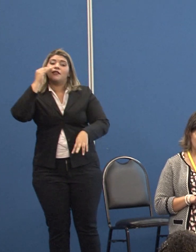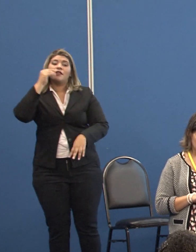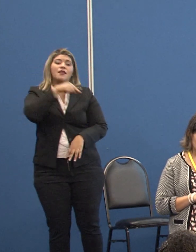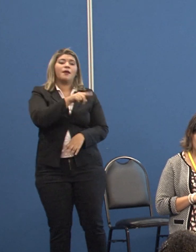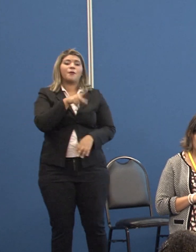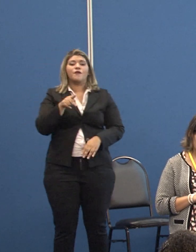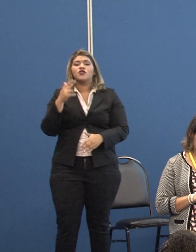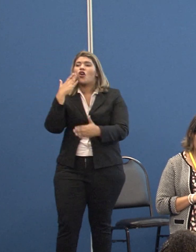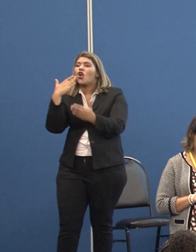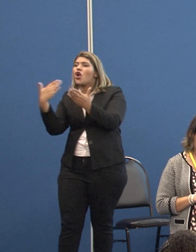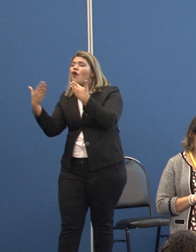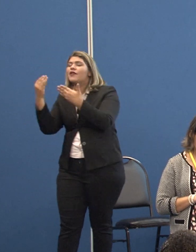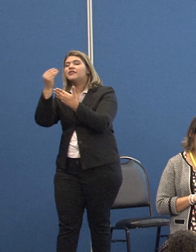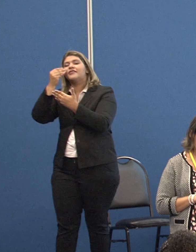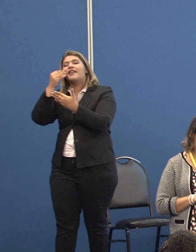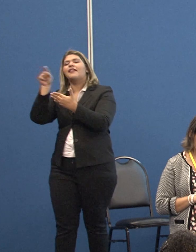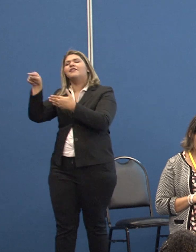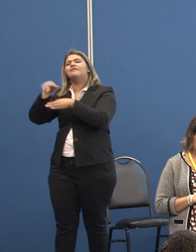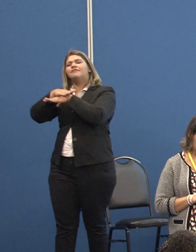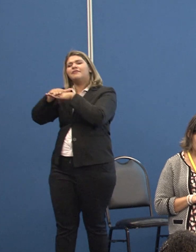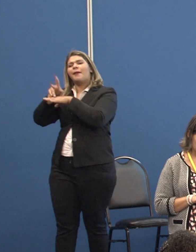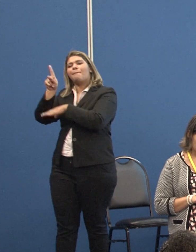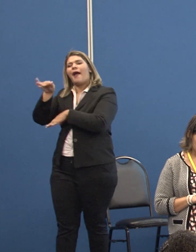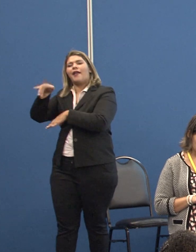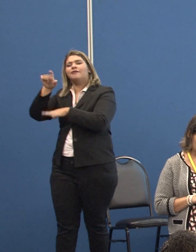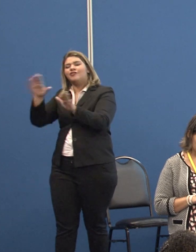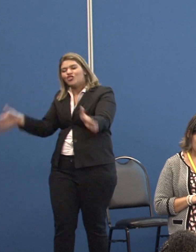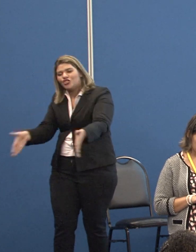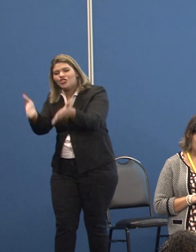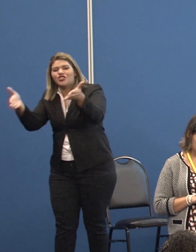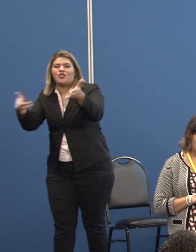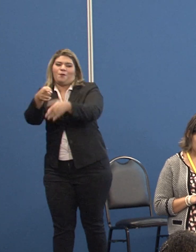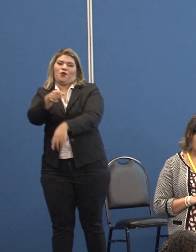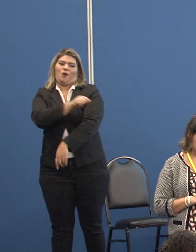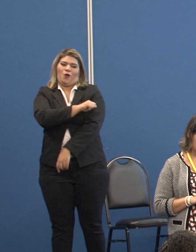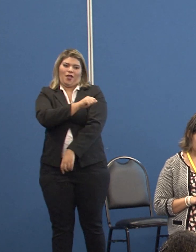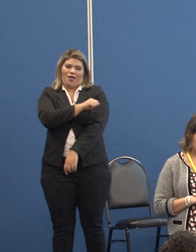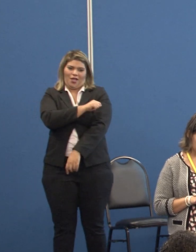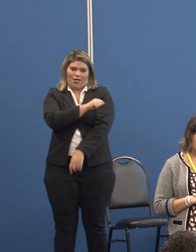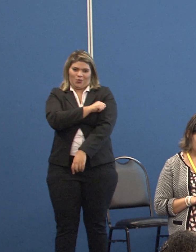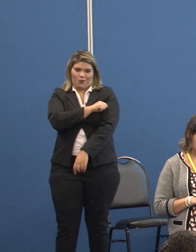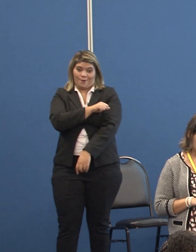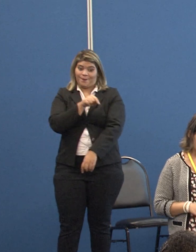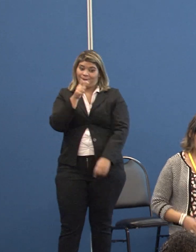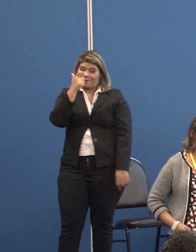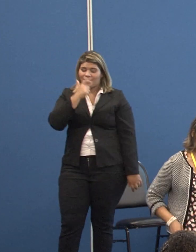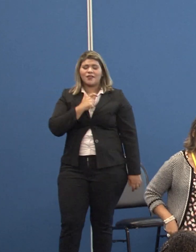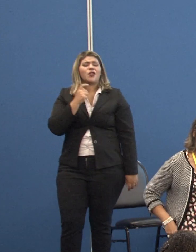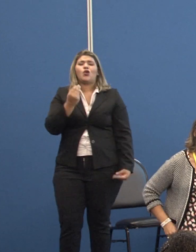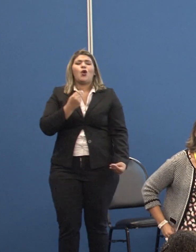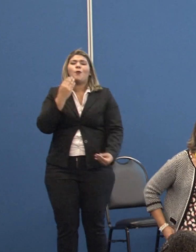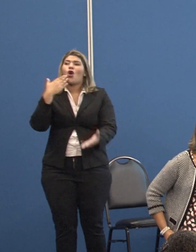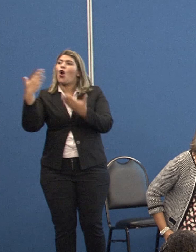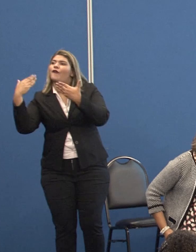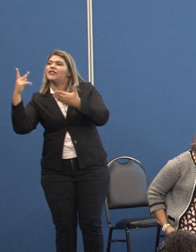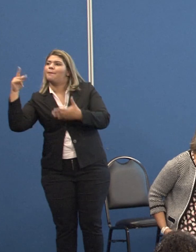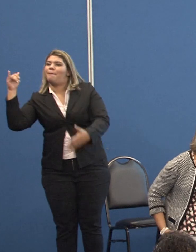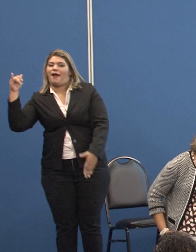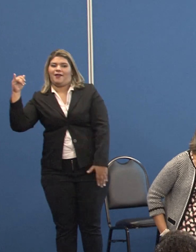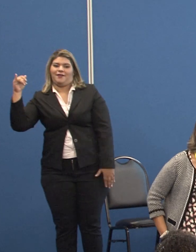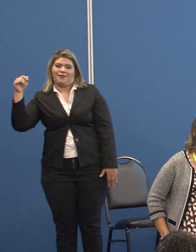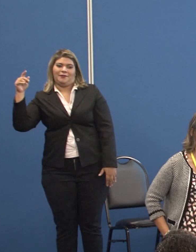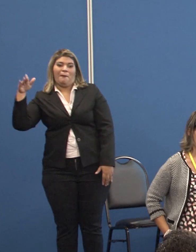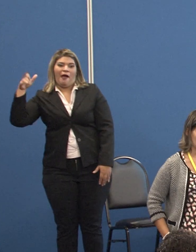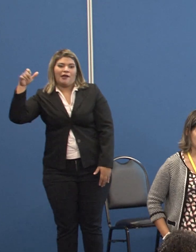no estímulo da questão da conversa, do discurso, né? O discurso, ele precisa fazer parte da vida